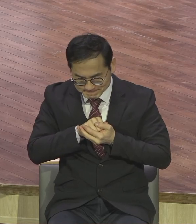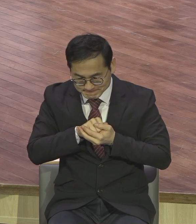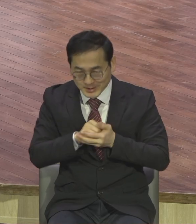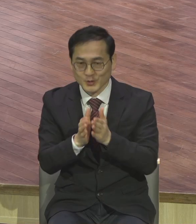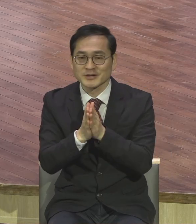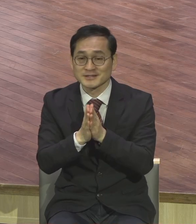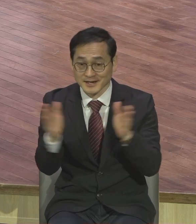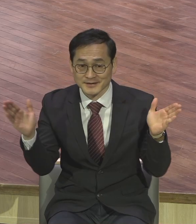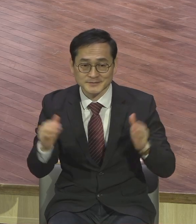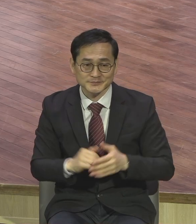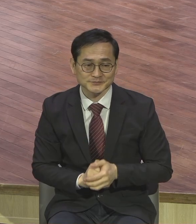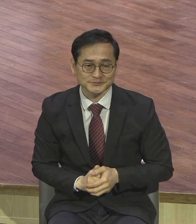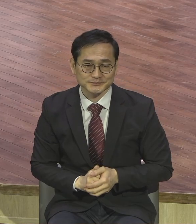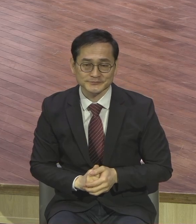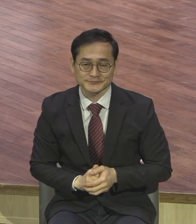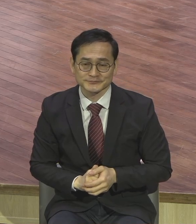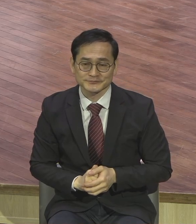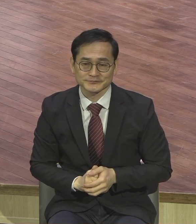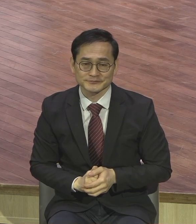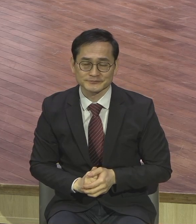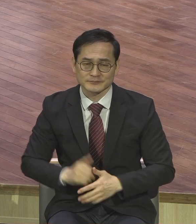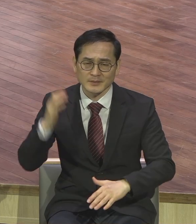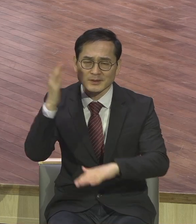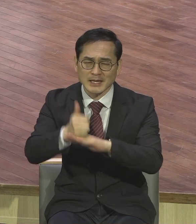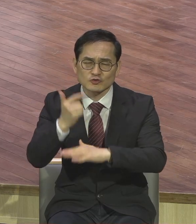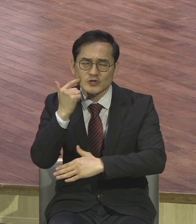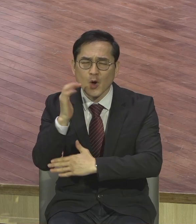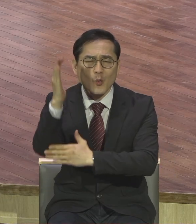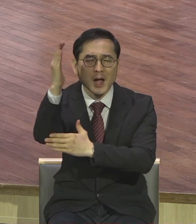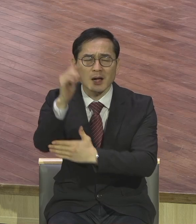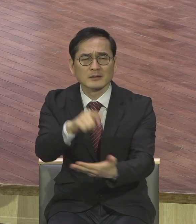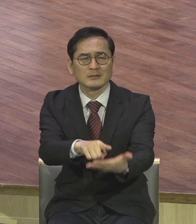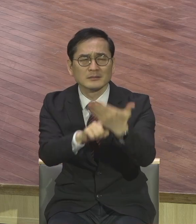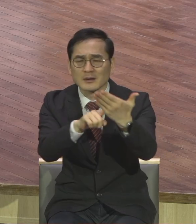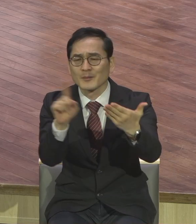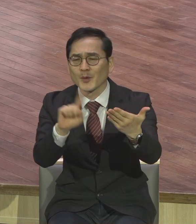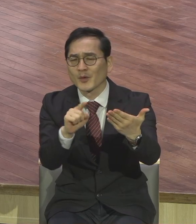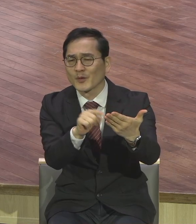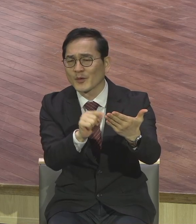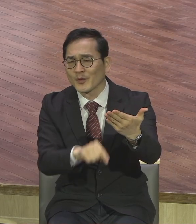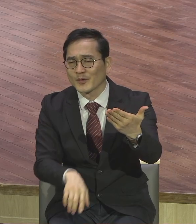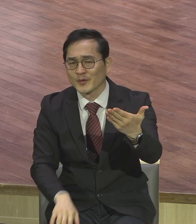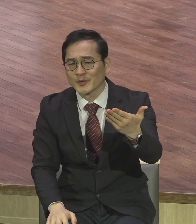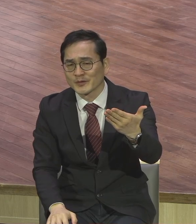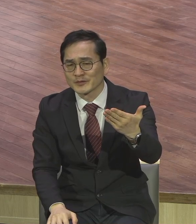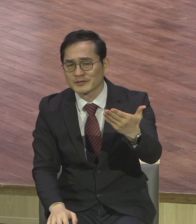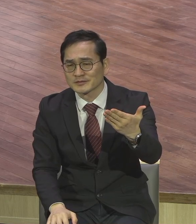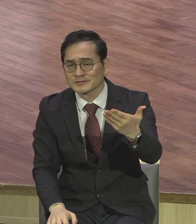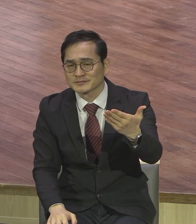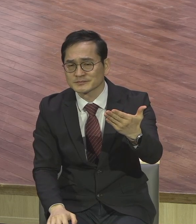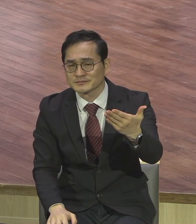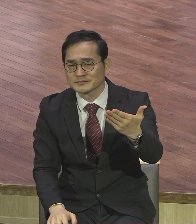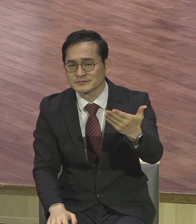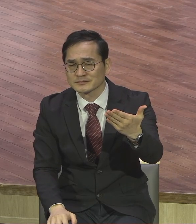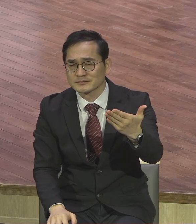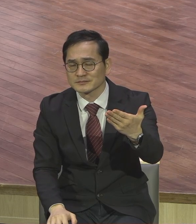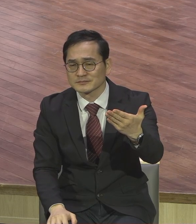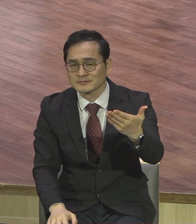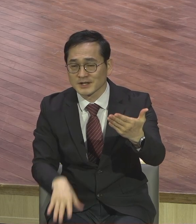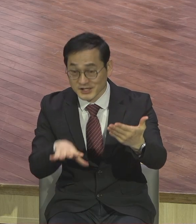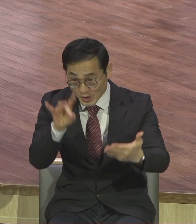했습니다. 나중 영광의 비전이 뭐냐? 나중 영광의 비전은 237